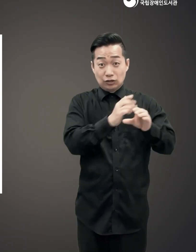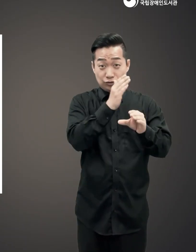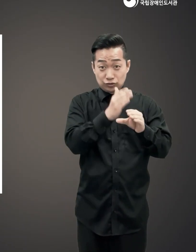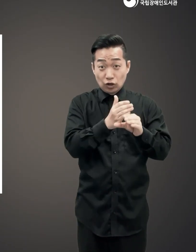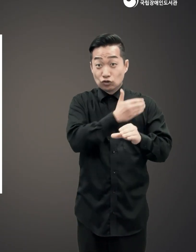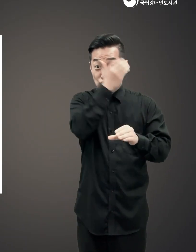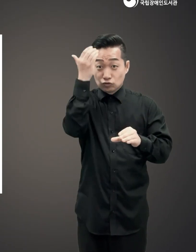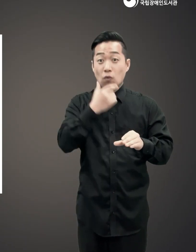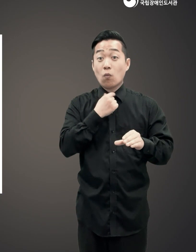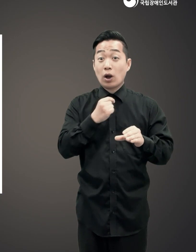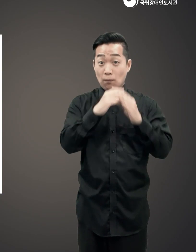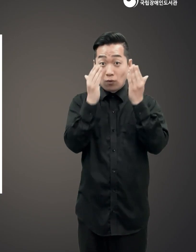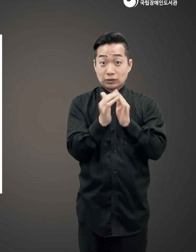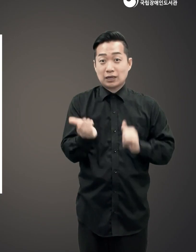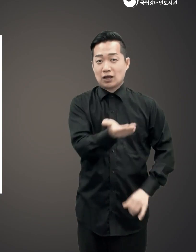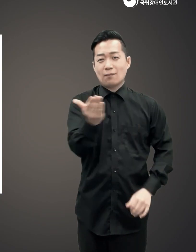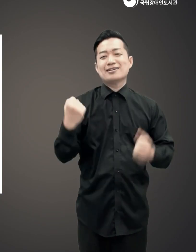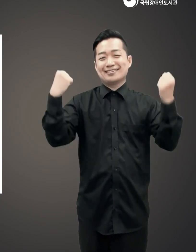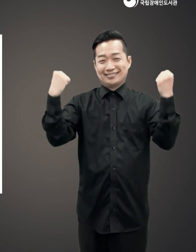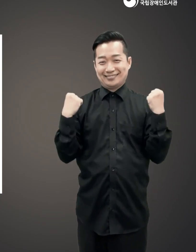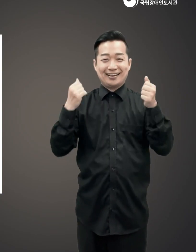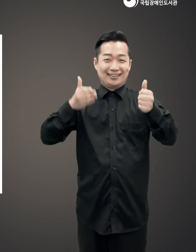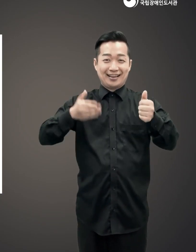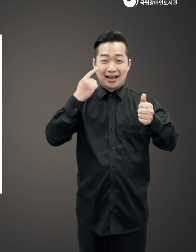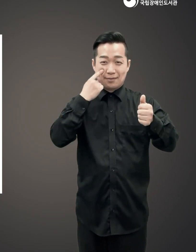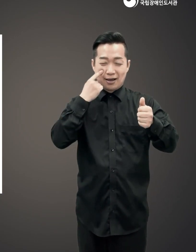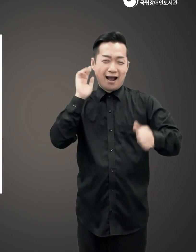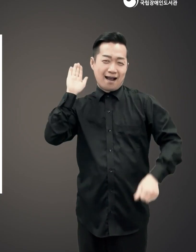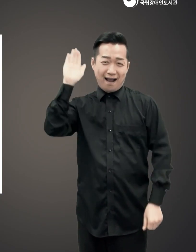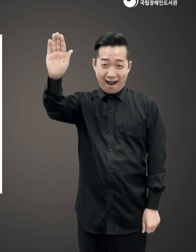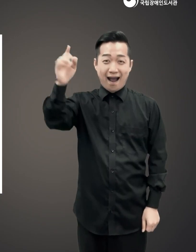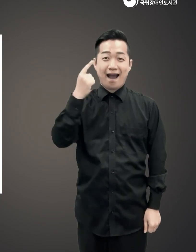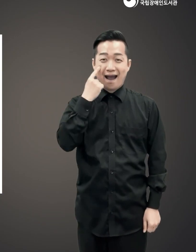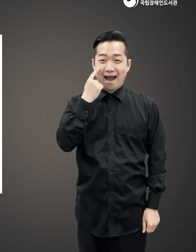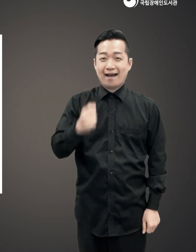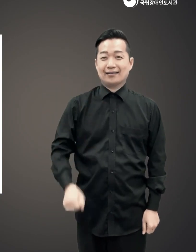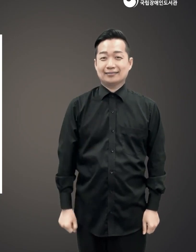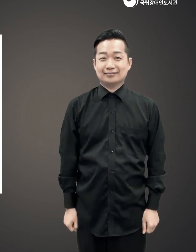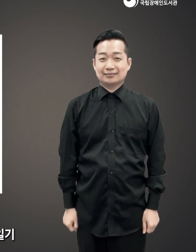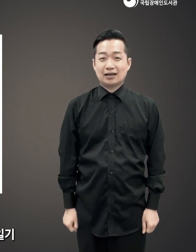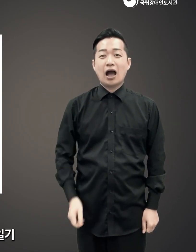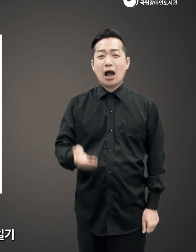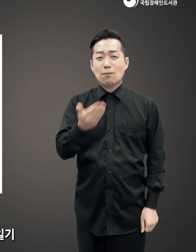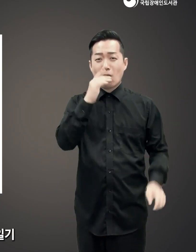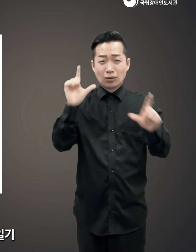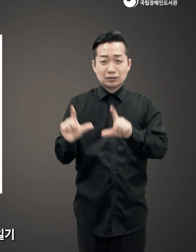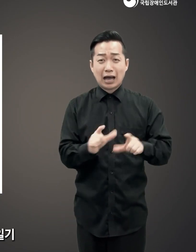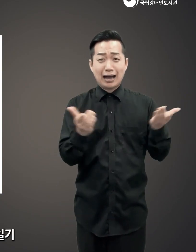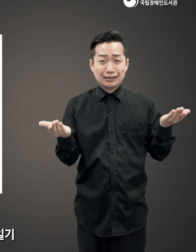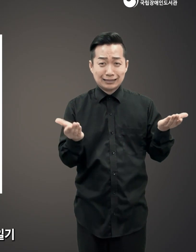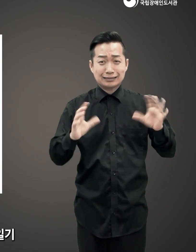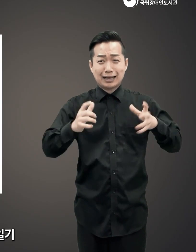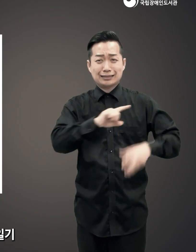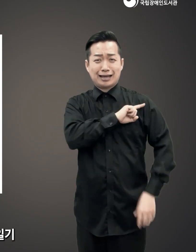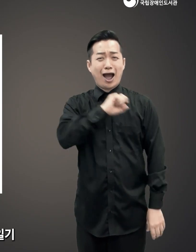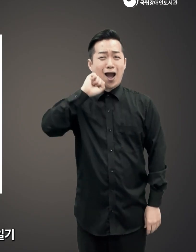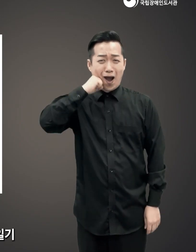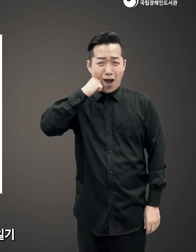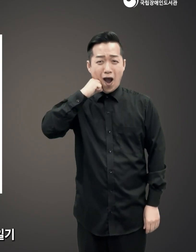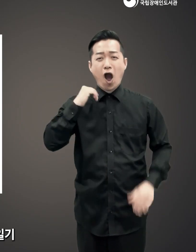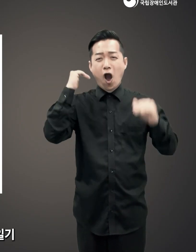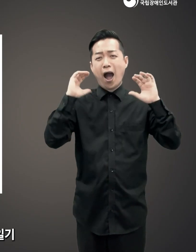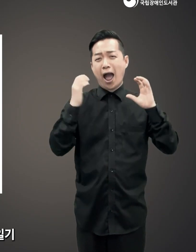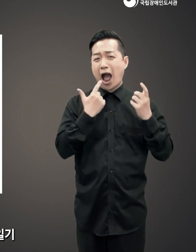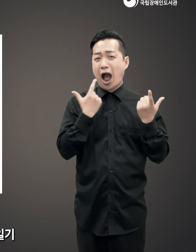쫓는 모든 이들이여, 우리 모두 힘냅시다. 가보자고. 먹고 사는 일이 세상에서 제일